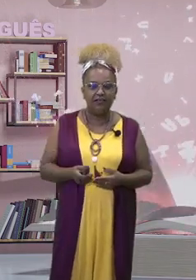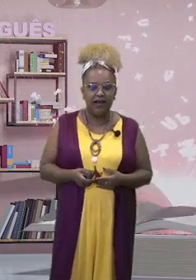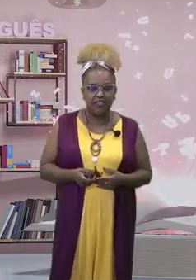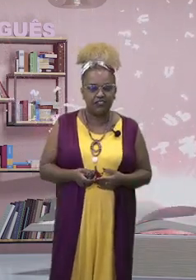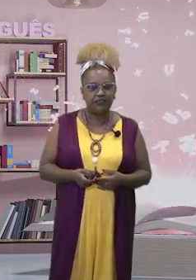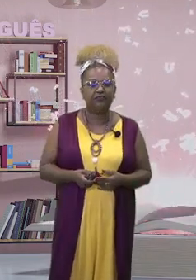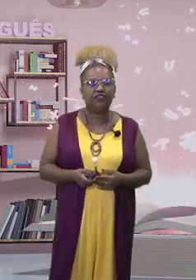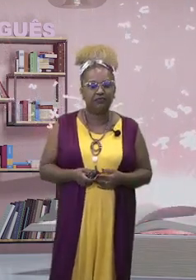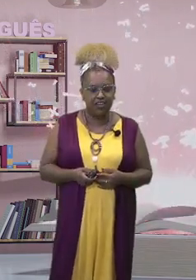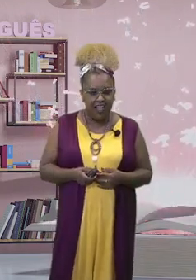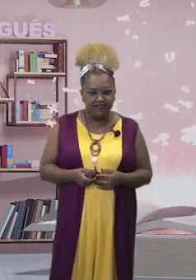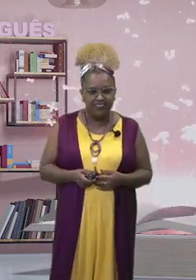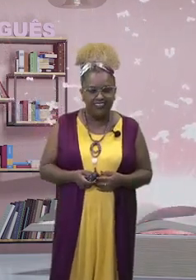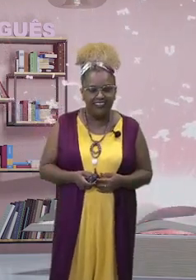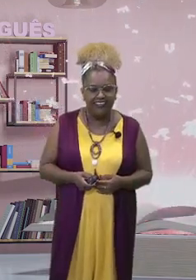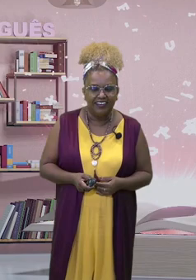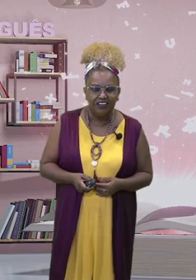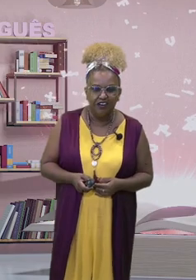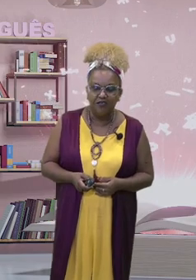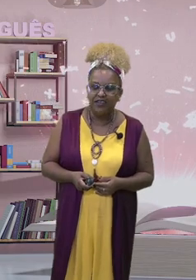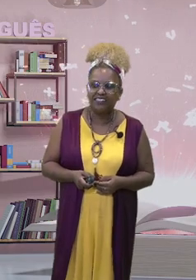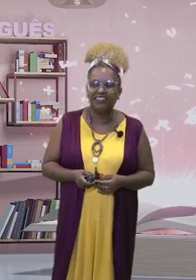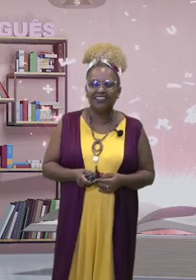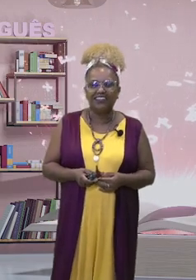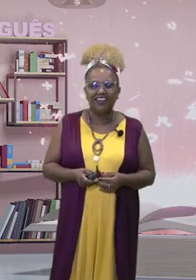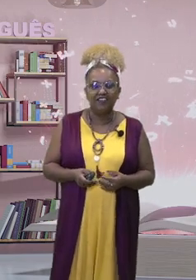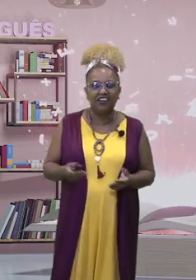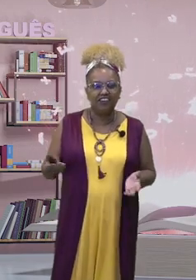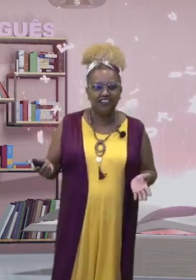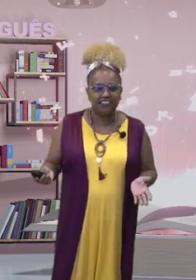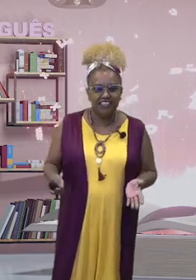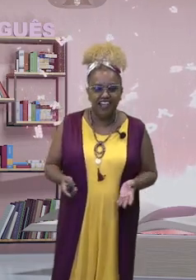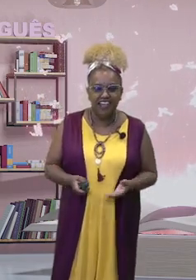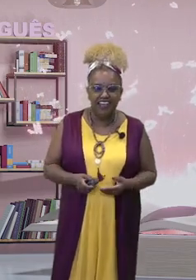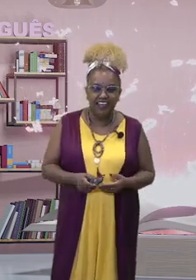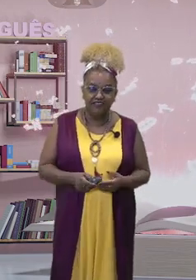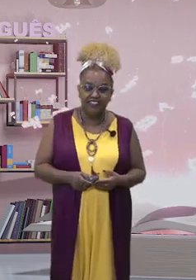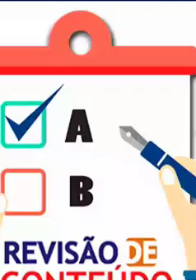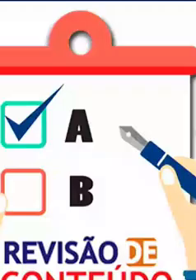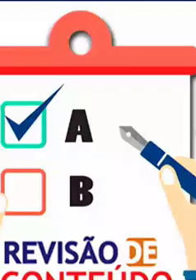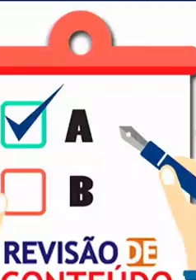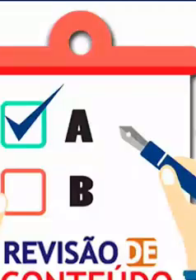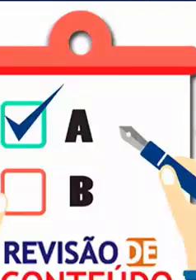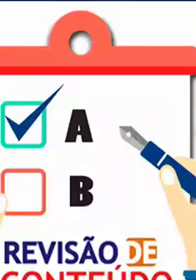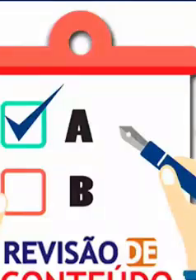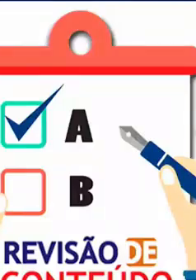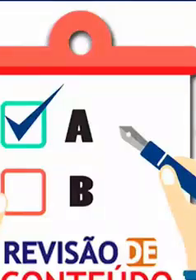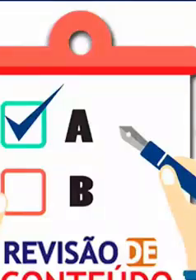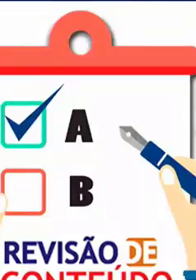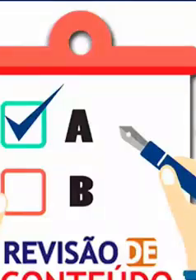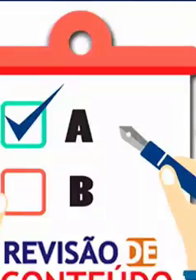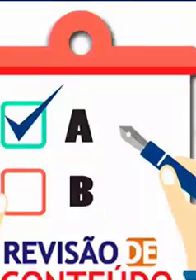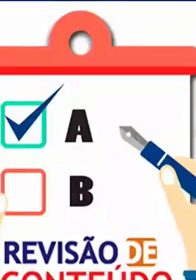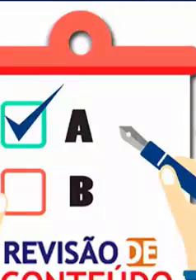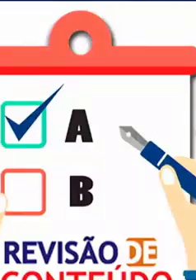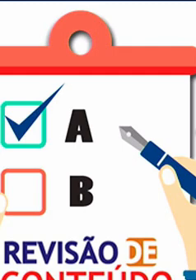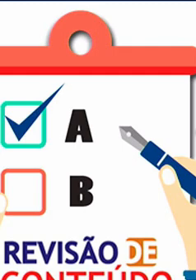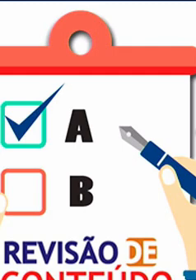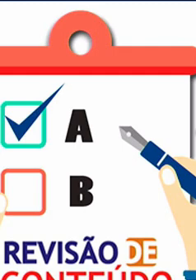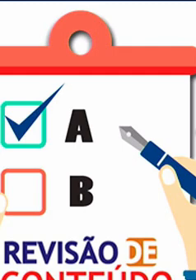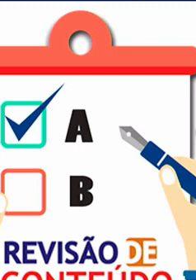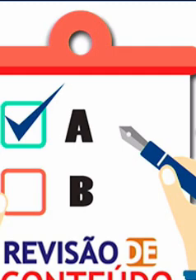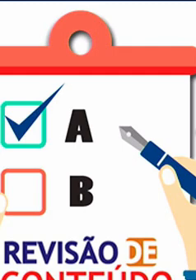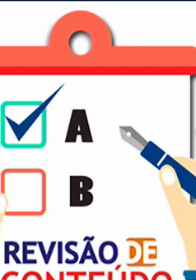e dramático. Vamos lá? Começando, então, a nossa revisão sobre o quê?